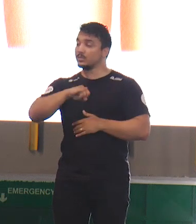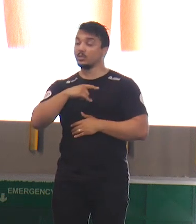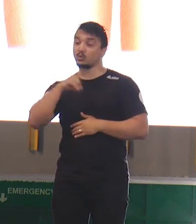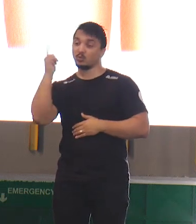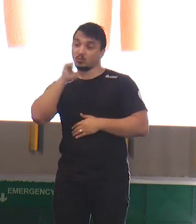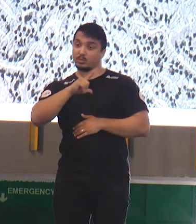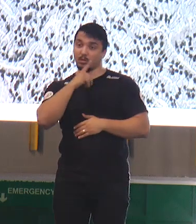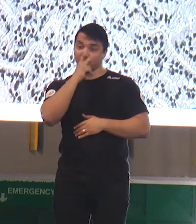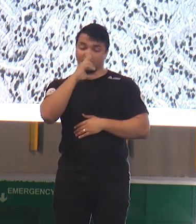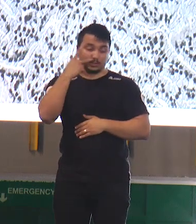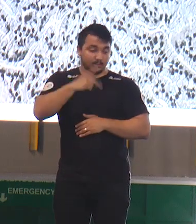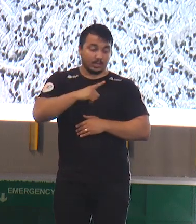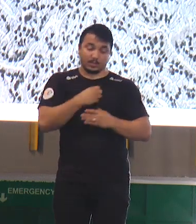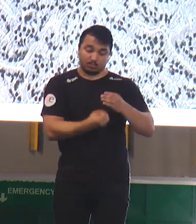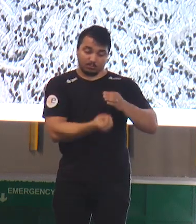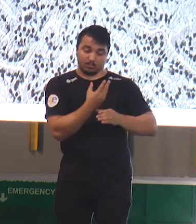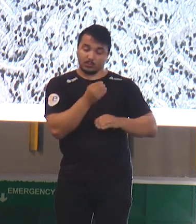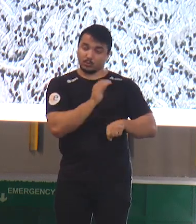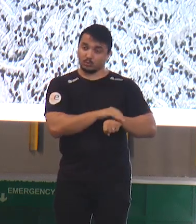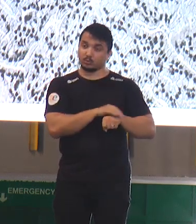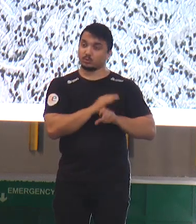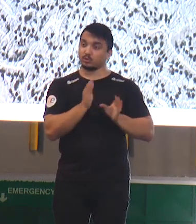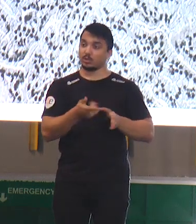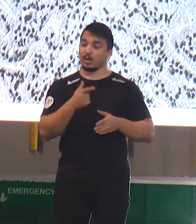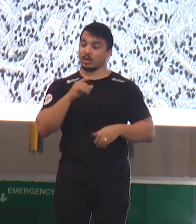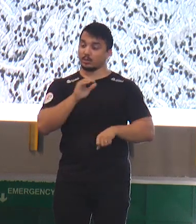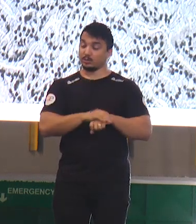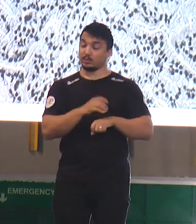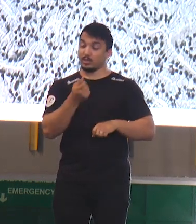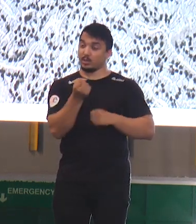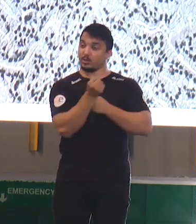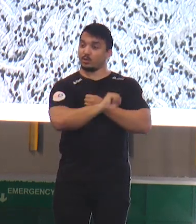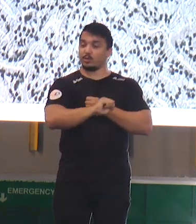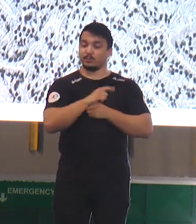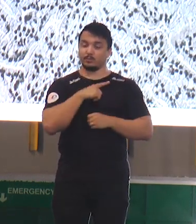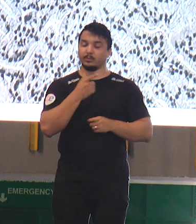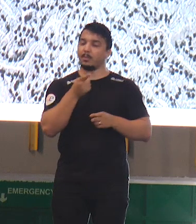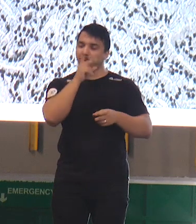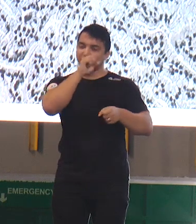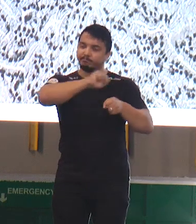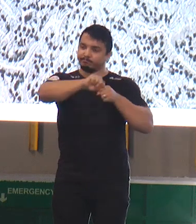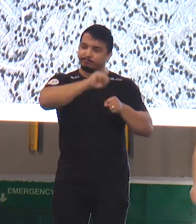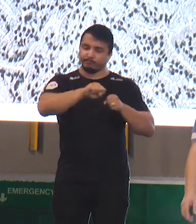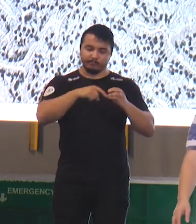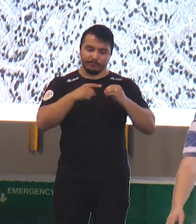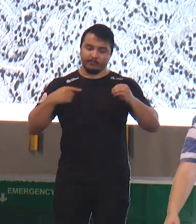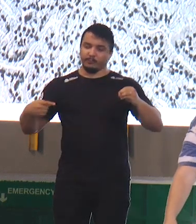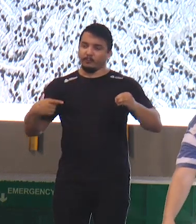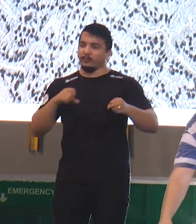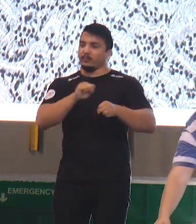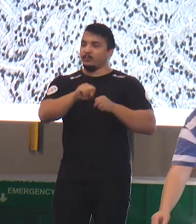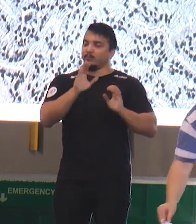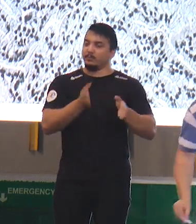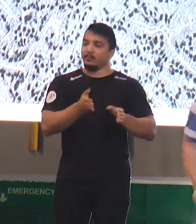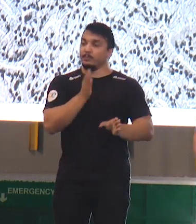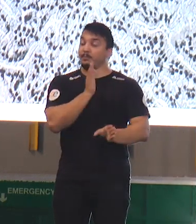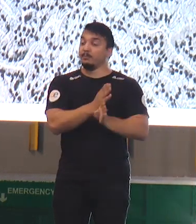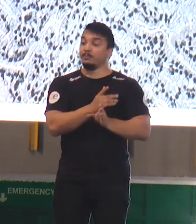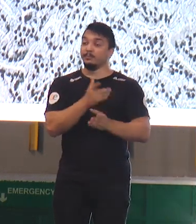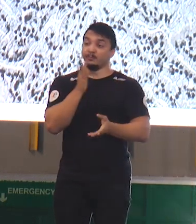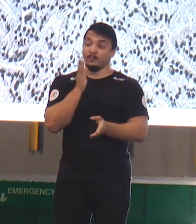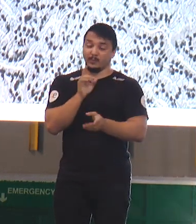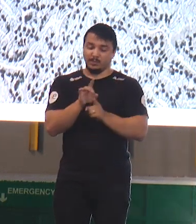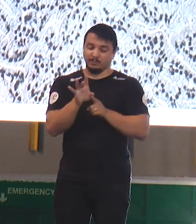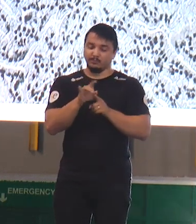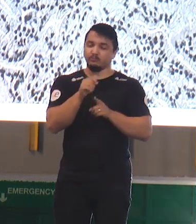produzir espermatozoides, o próprio sistema imunológico vai o quê? Vai destruir os espermatozoides dele, antes mesmo de